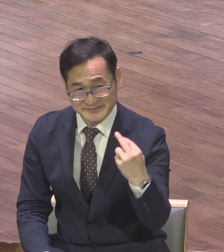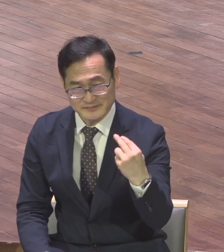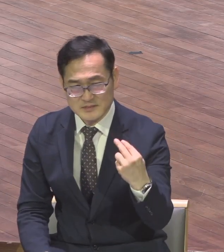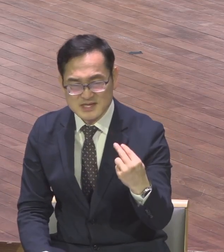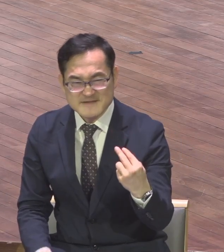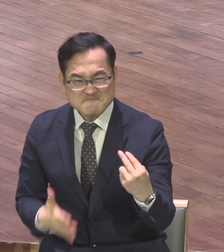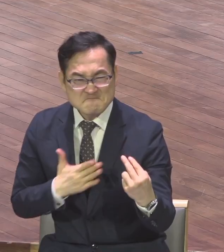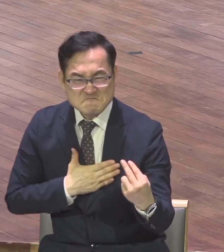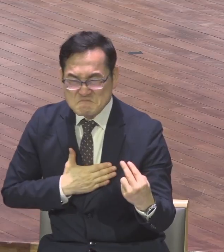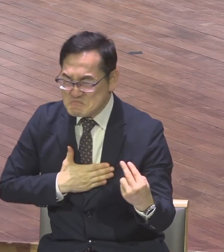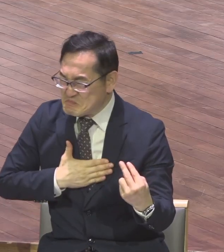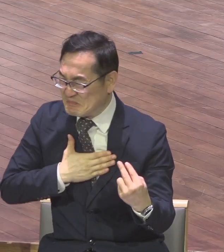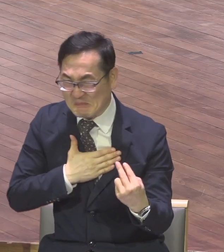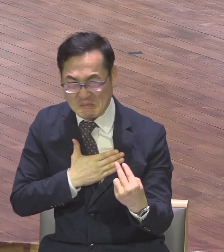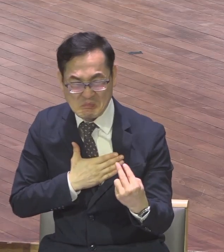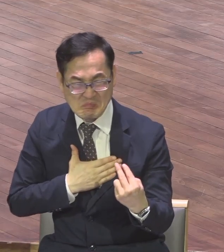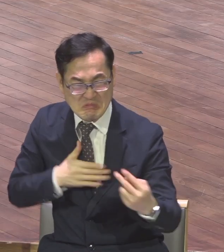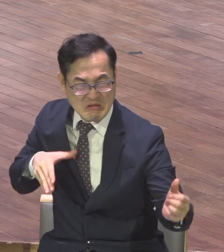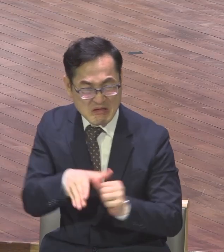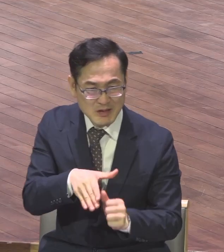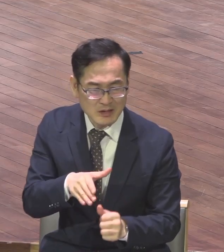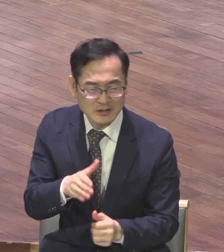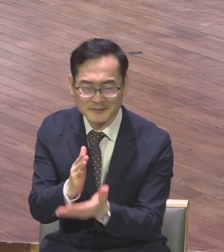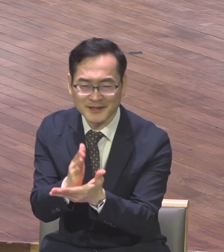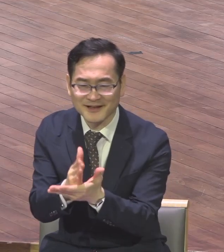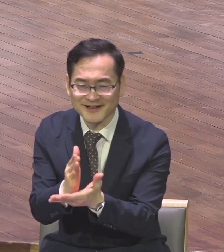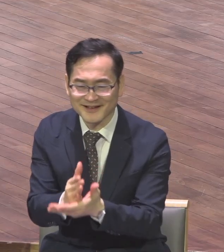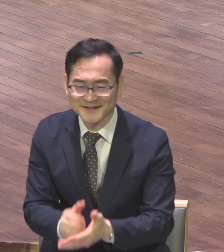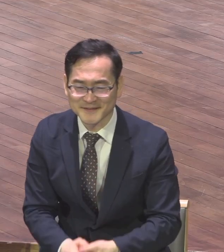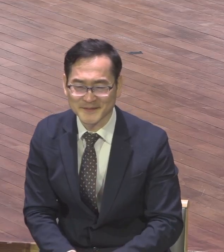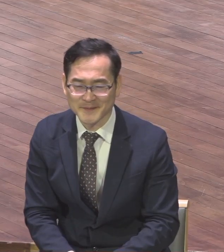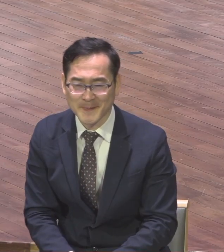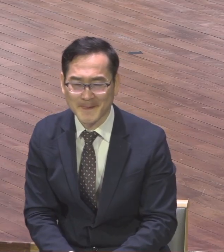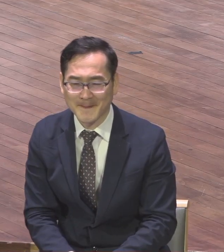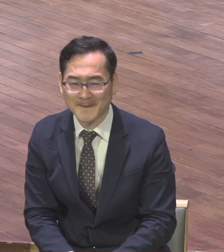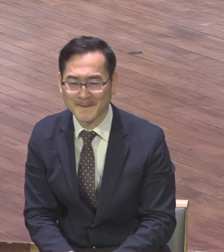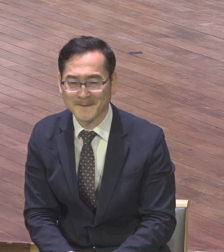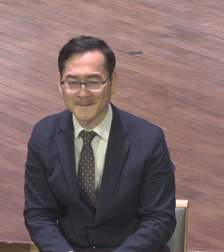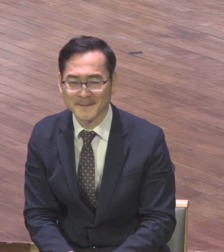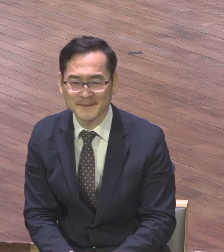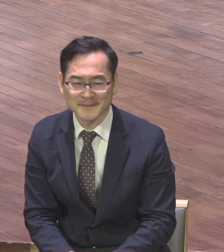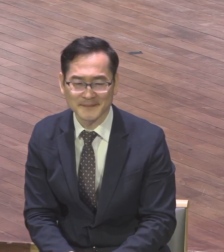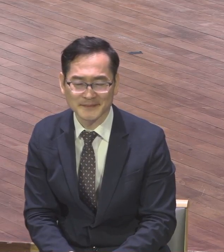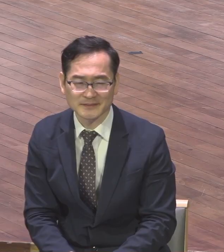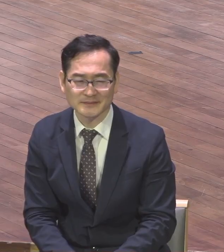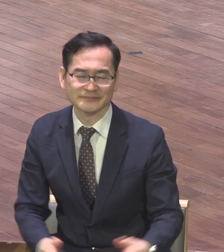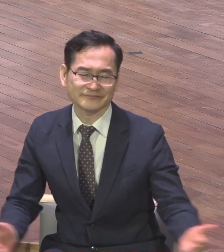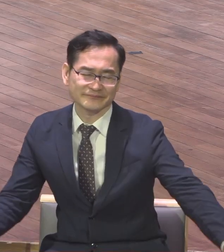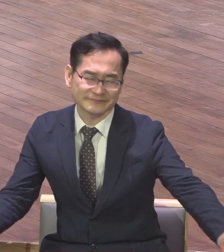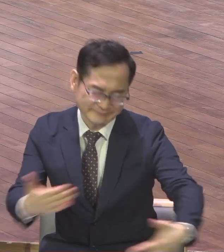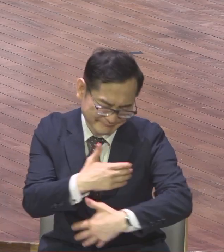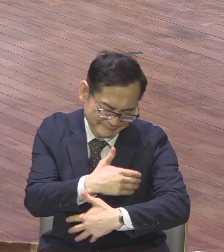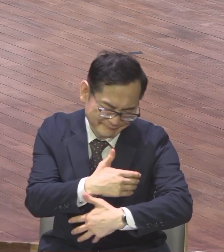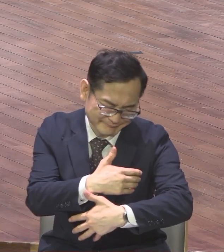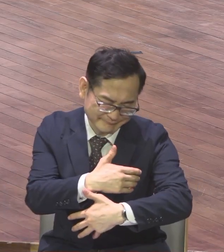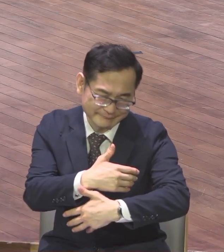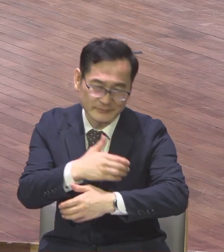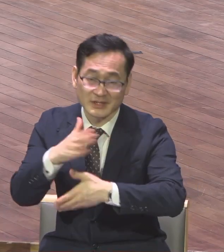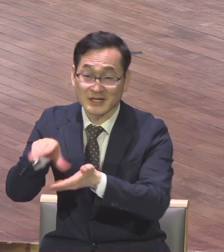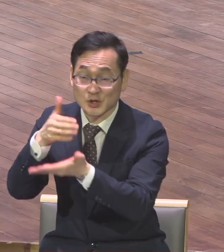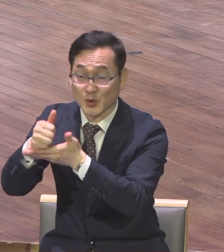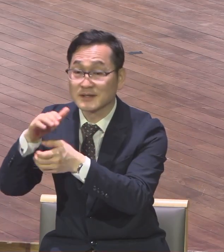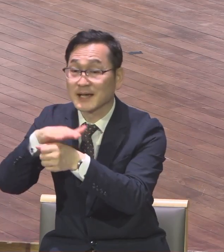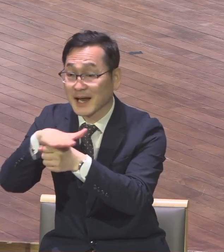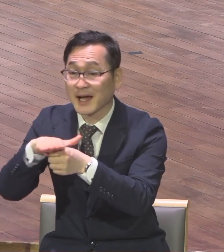또 받습니까? 피부친데. 더 나아가서 그들을 품고 그리스도의